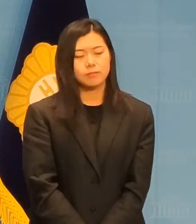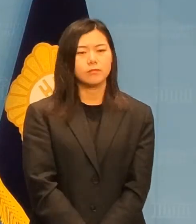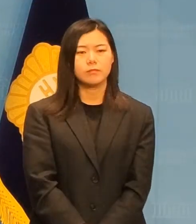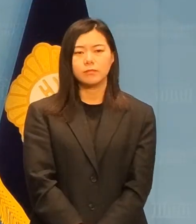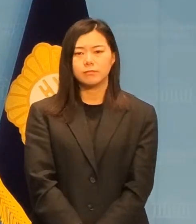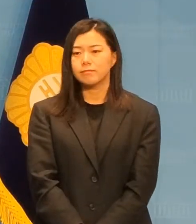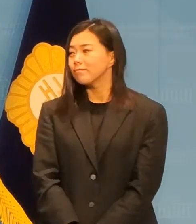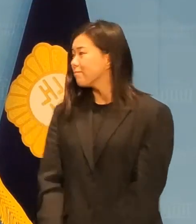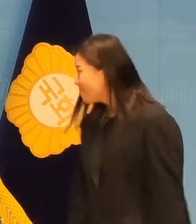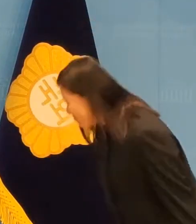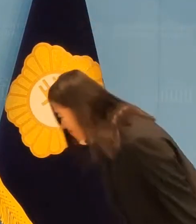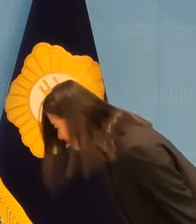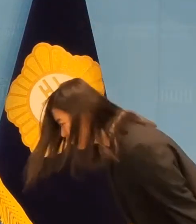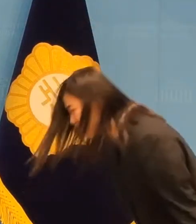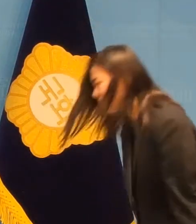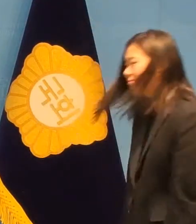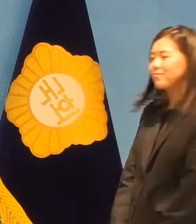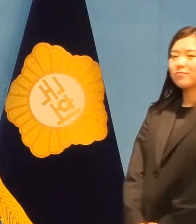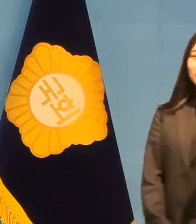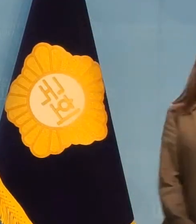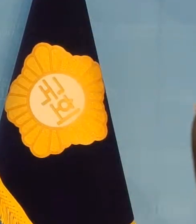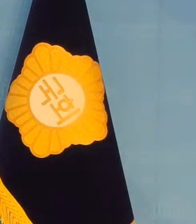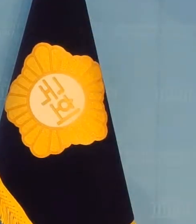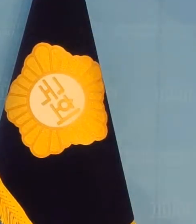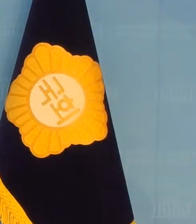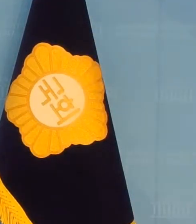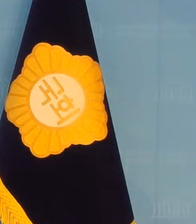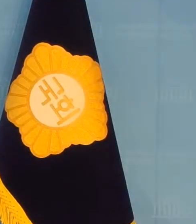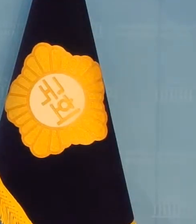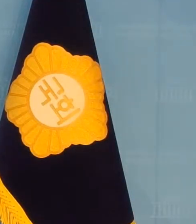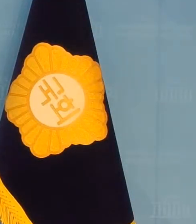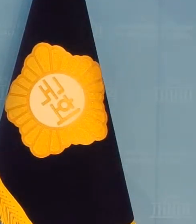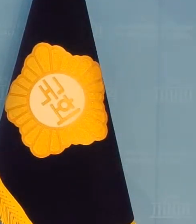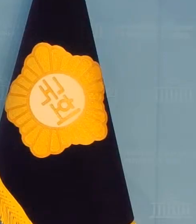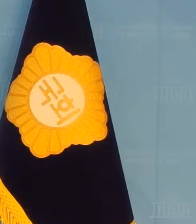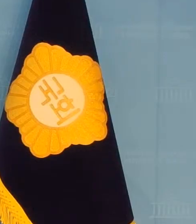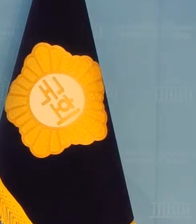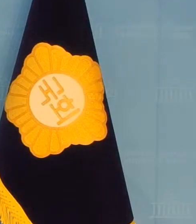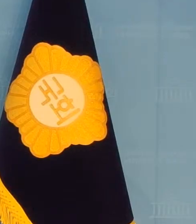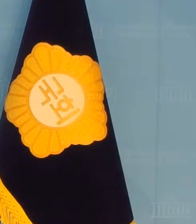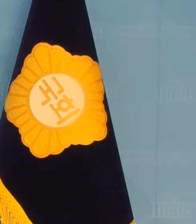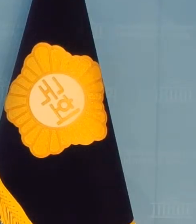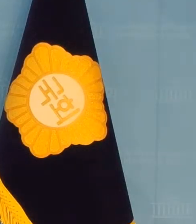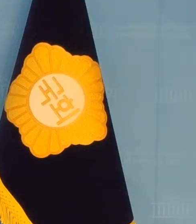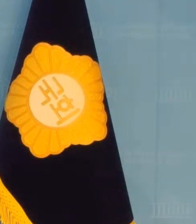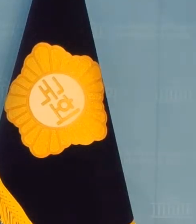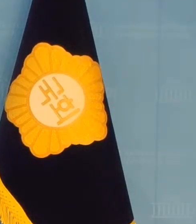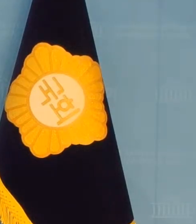예, 고맙습니다. 기자님들 잘 부탁드립니다.